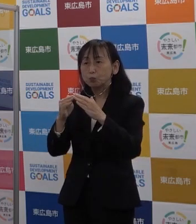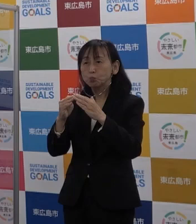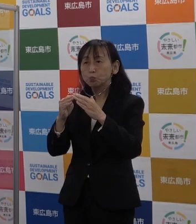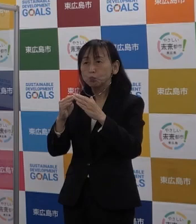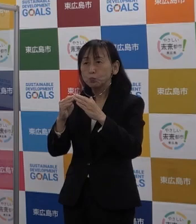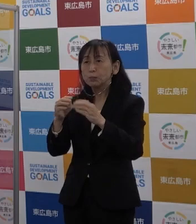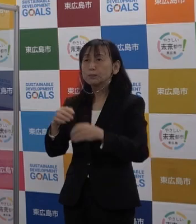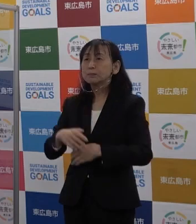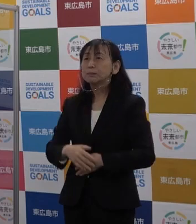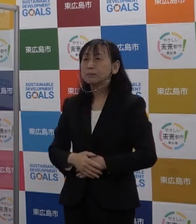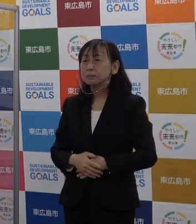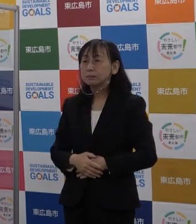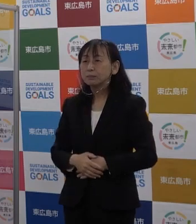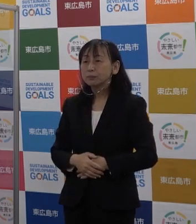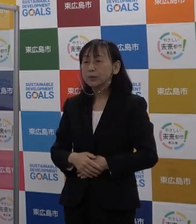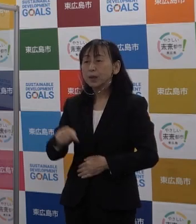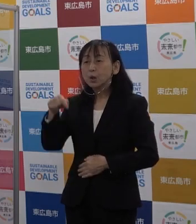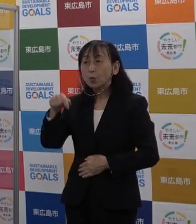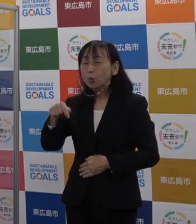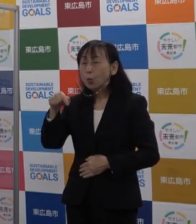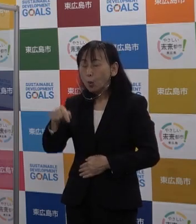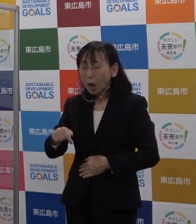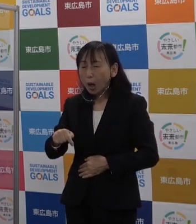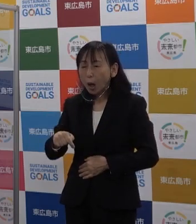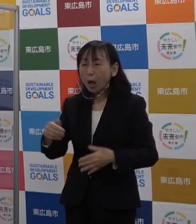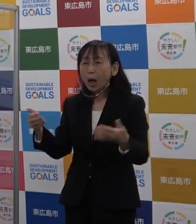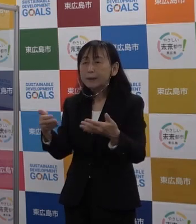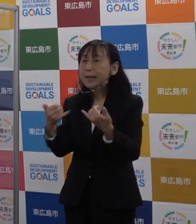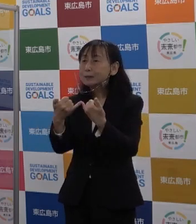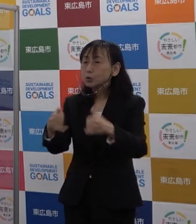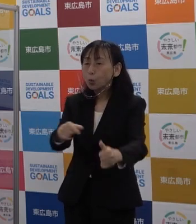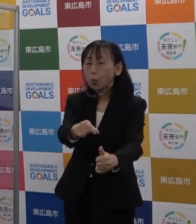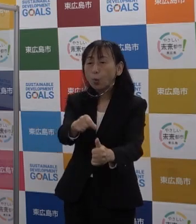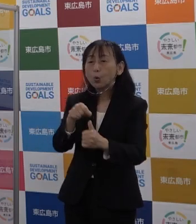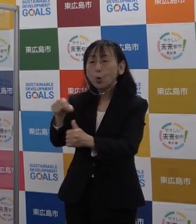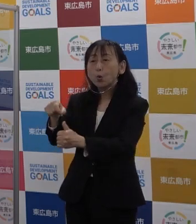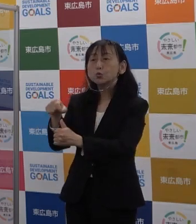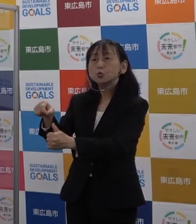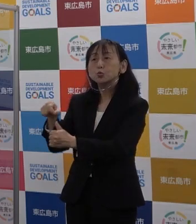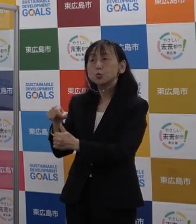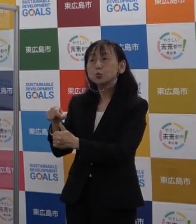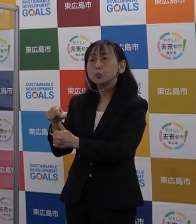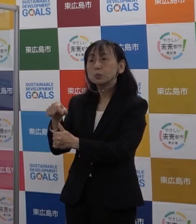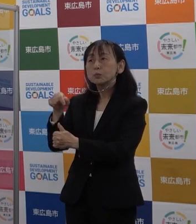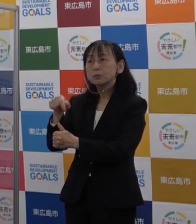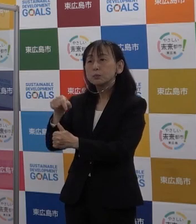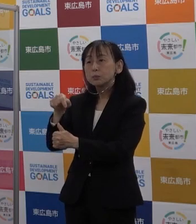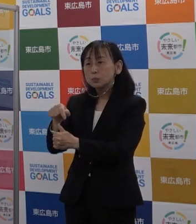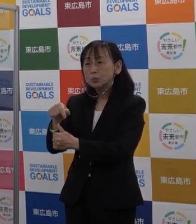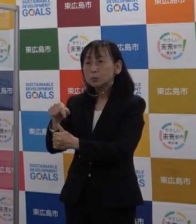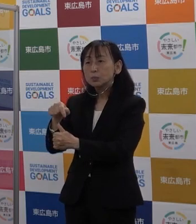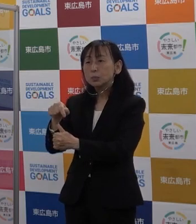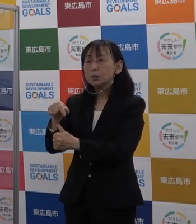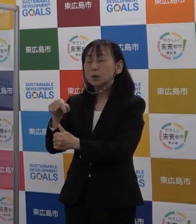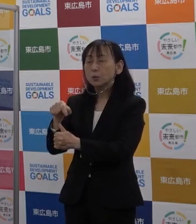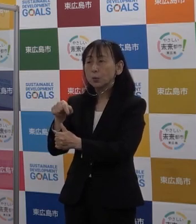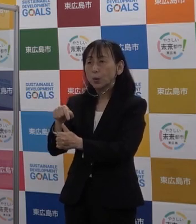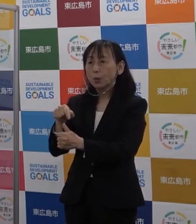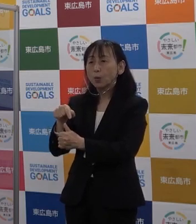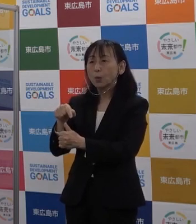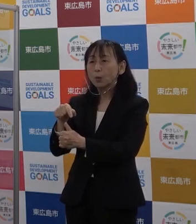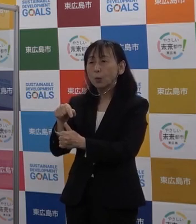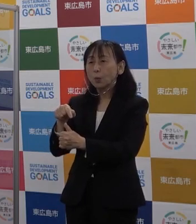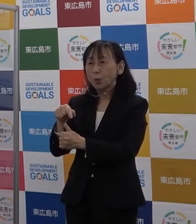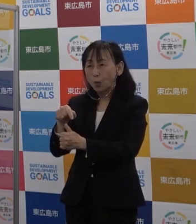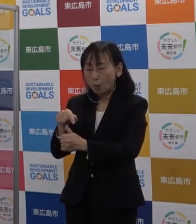が労働者の雇用をし、そして、その労働者を